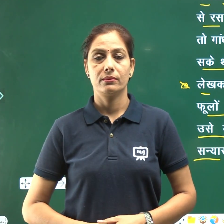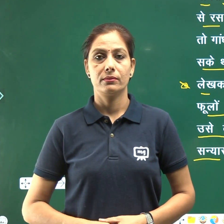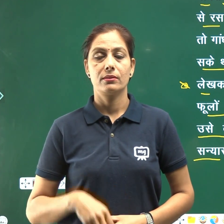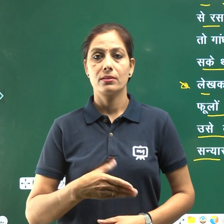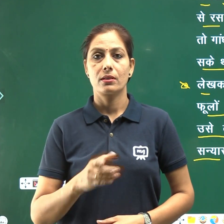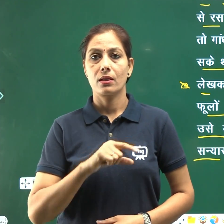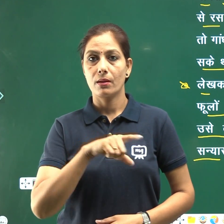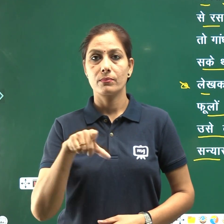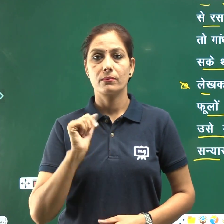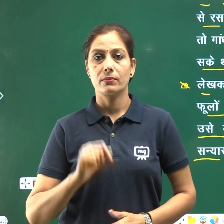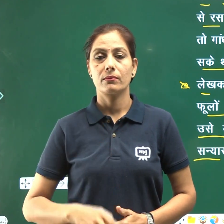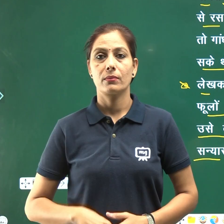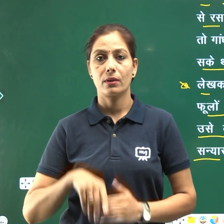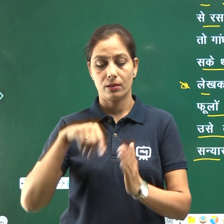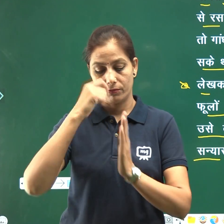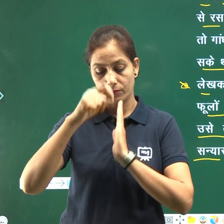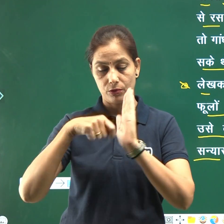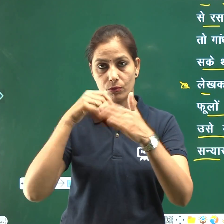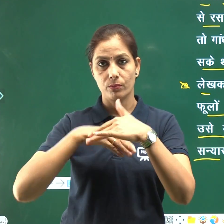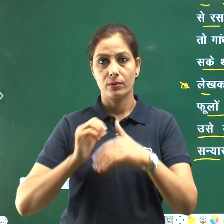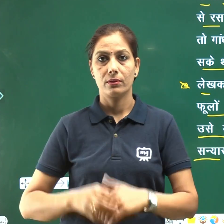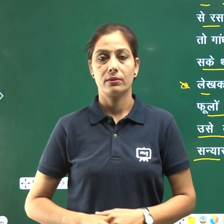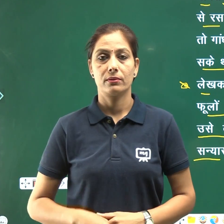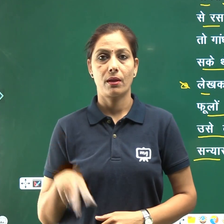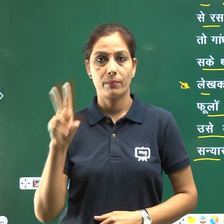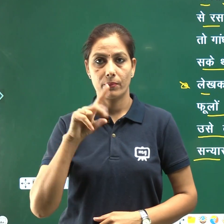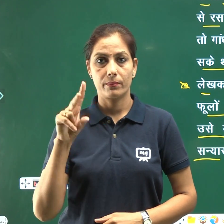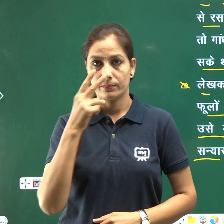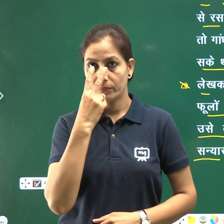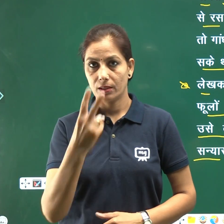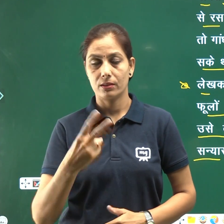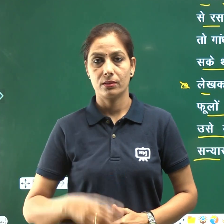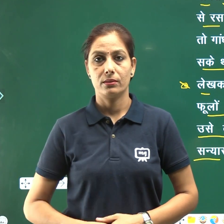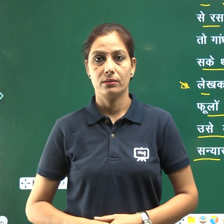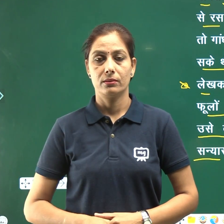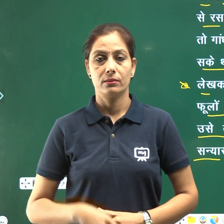इसे आप वीडियो में बार बार देखें,